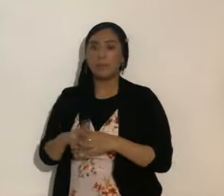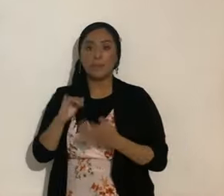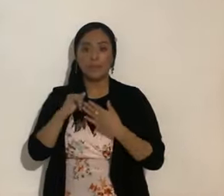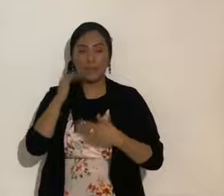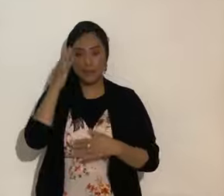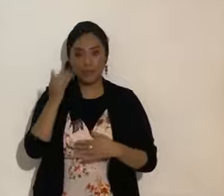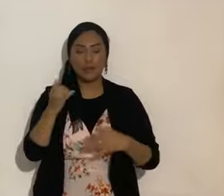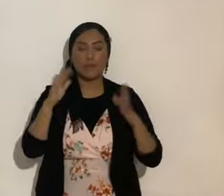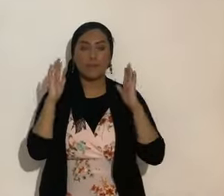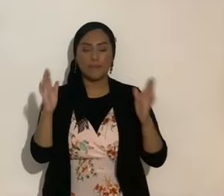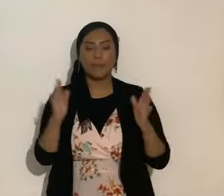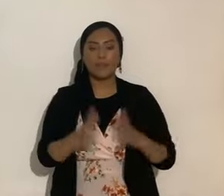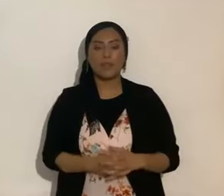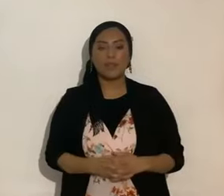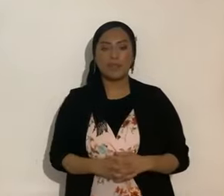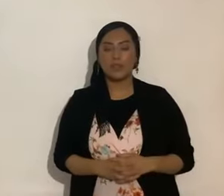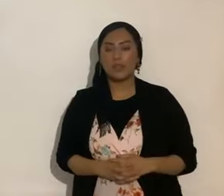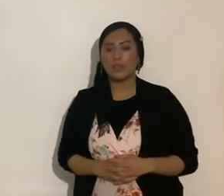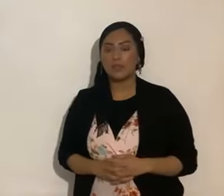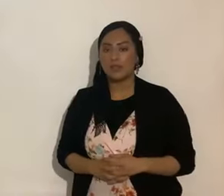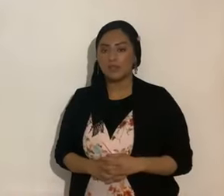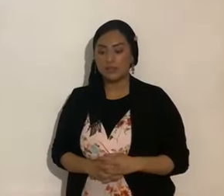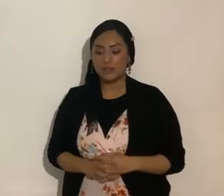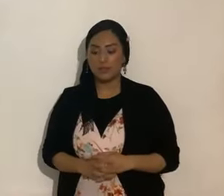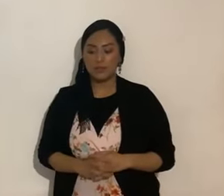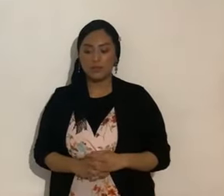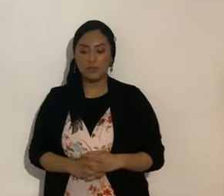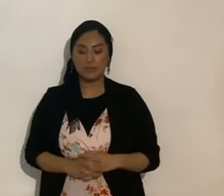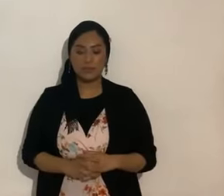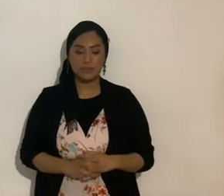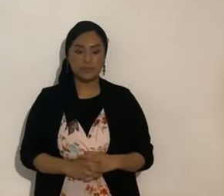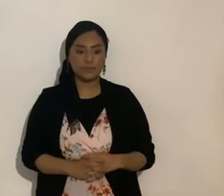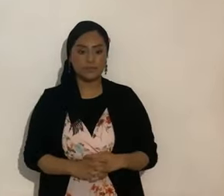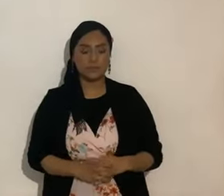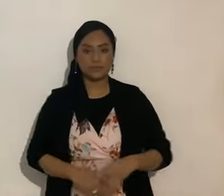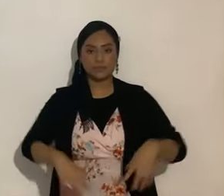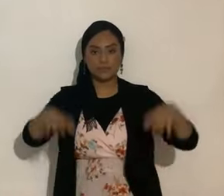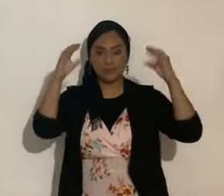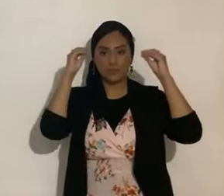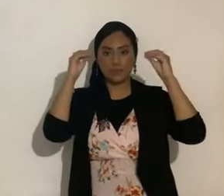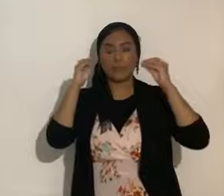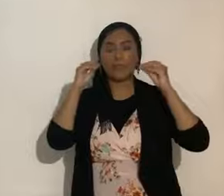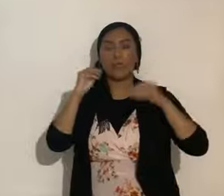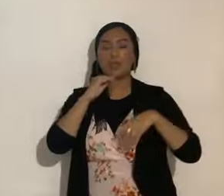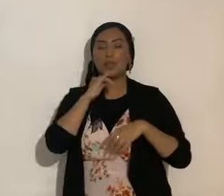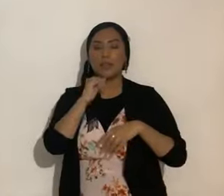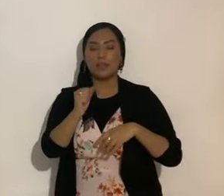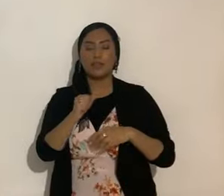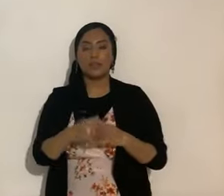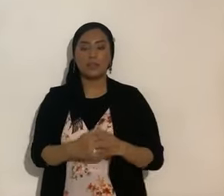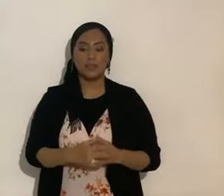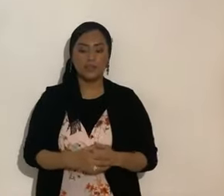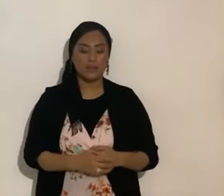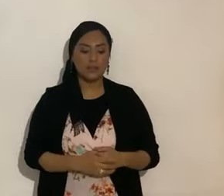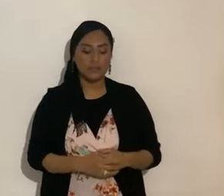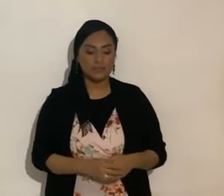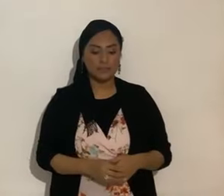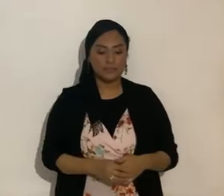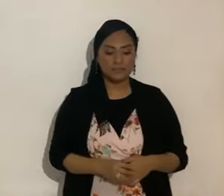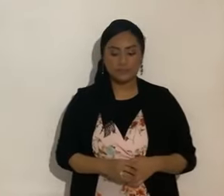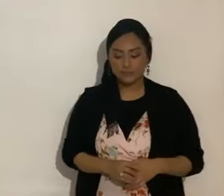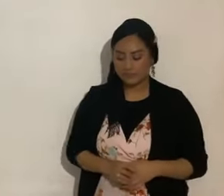tanto, mucha atención, ahorita véanme tantito, no anoten nada. La enseñanza es que no anoten nada, yo se los voy a